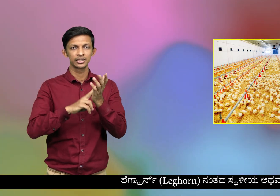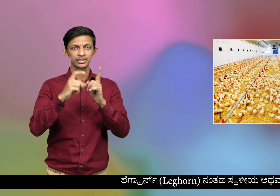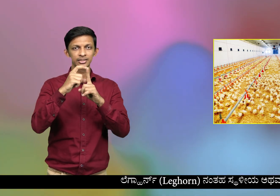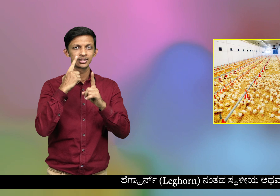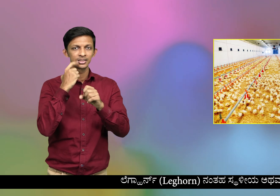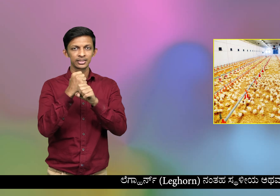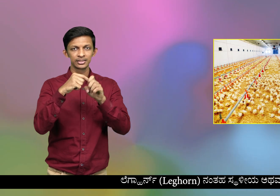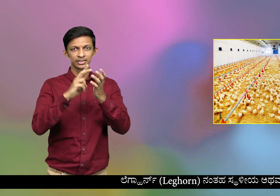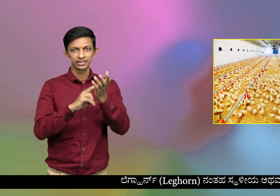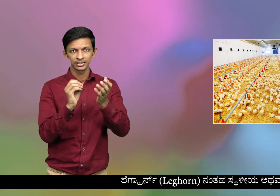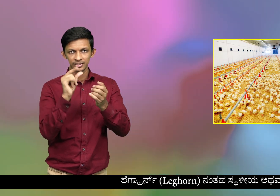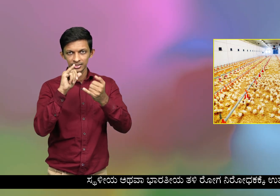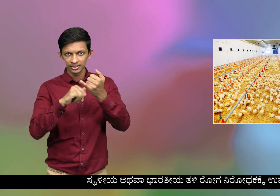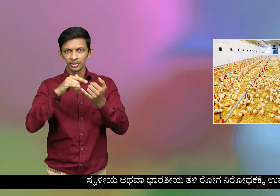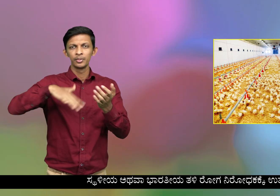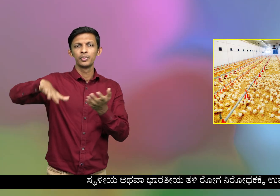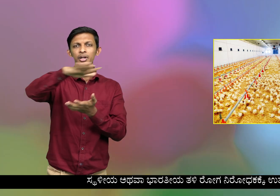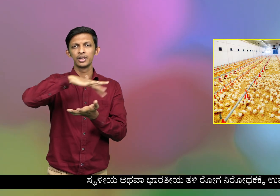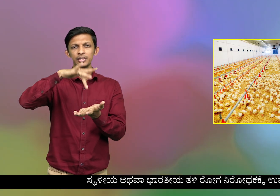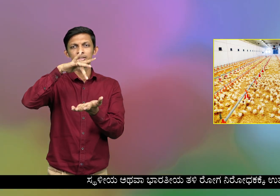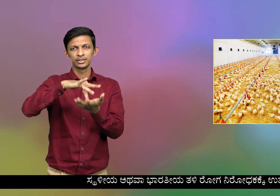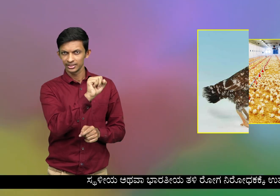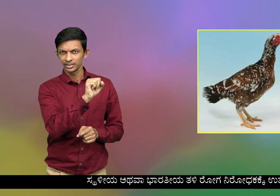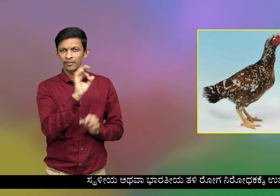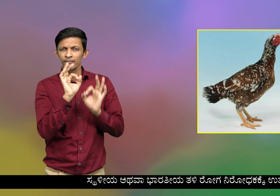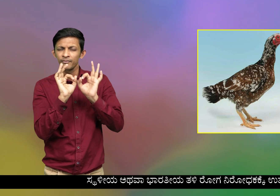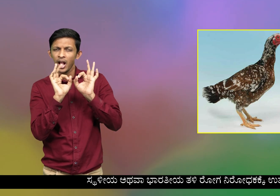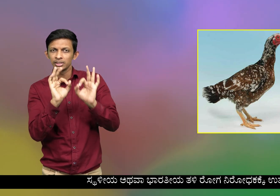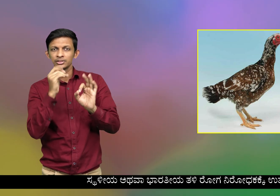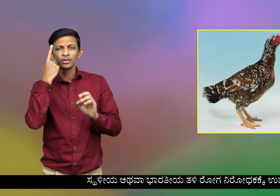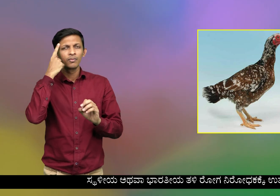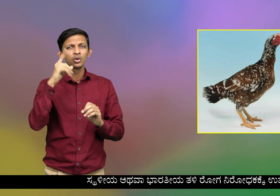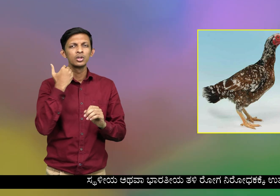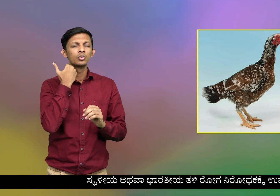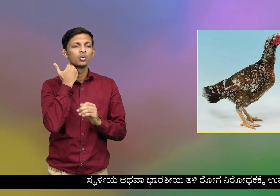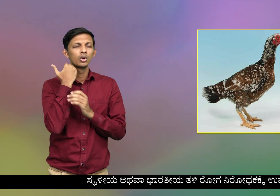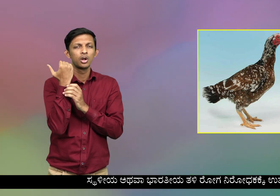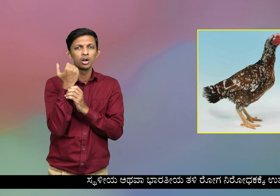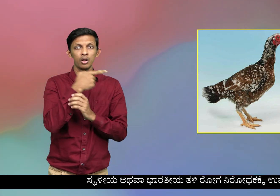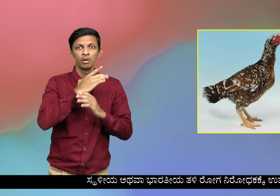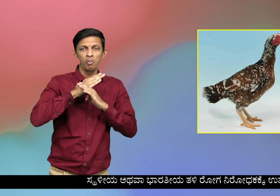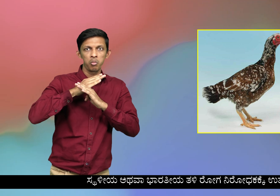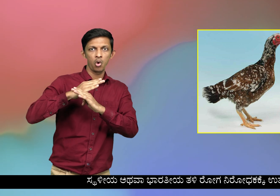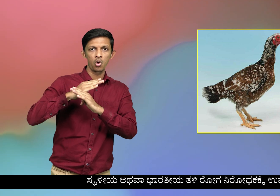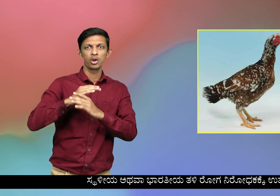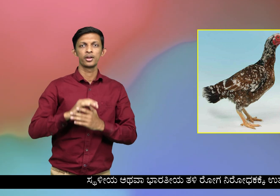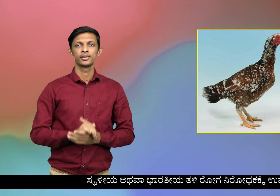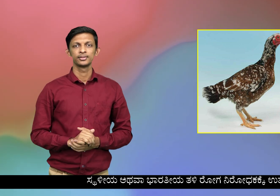ಲೆಘಾರ್ನ್ನಂತಹ ಸ್ಥಳೀಯ ಅಥವಾ ಭಾರತೀಯ ತಳಿ ರೋಗ ನಿರೋಧಕಕ್ಕೆ ಉತ್ತಮವಾಗಿದೆ.